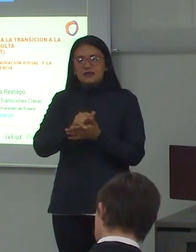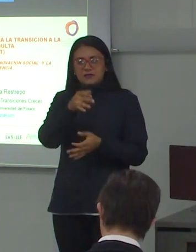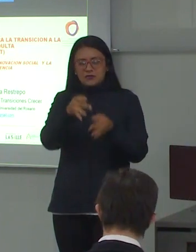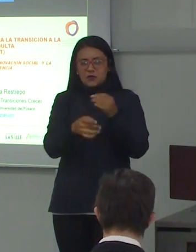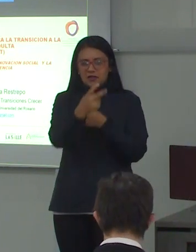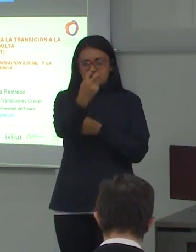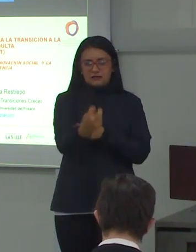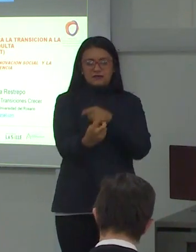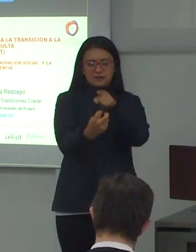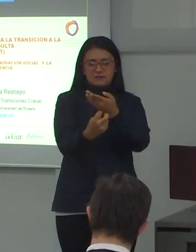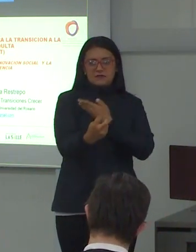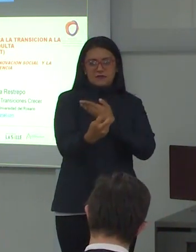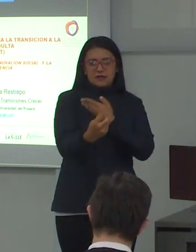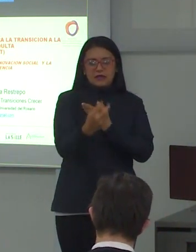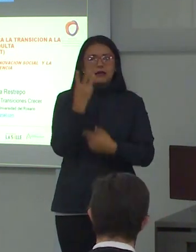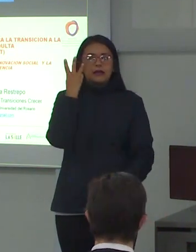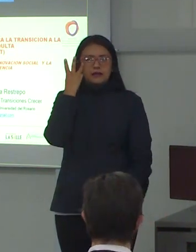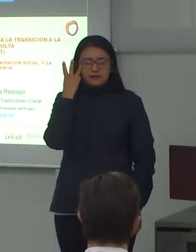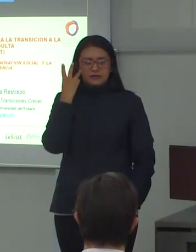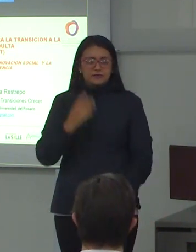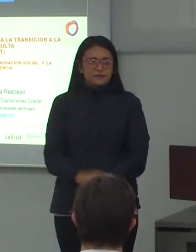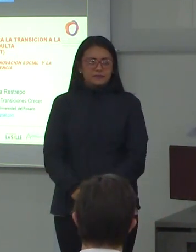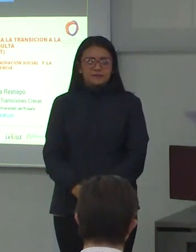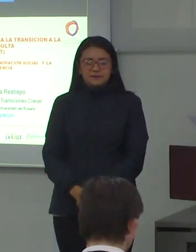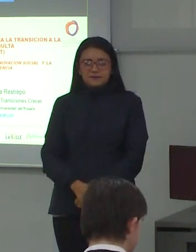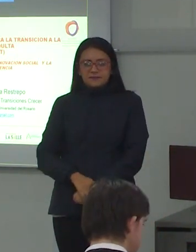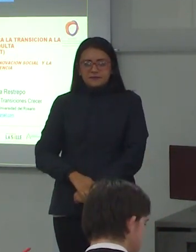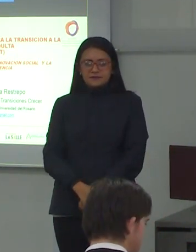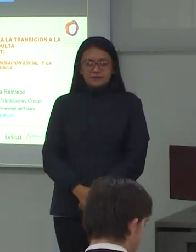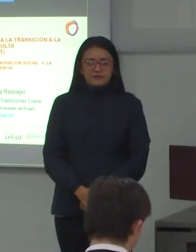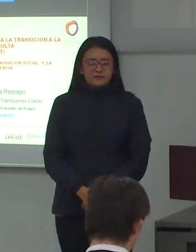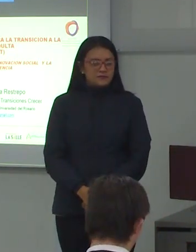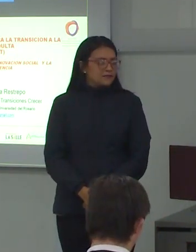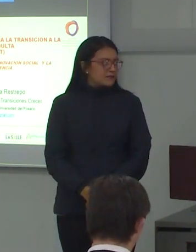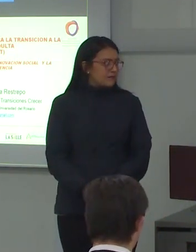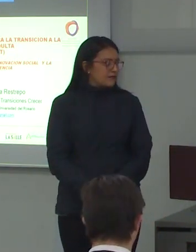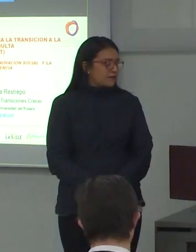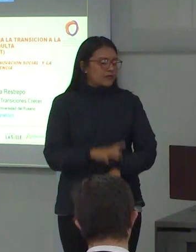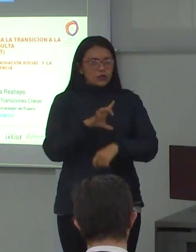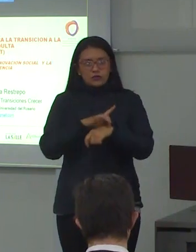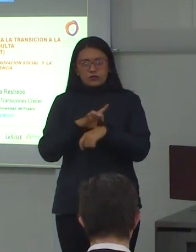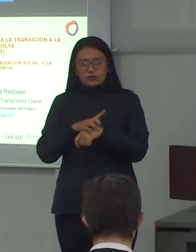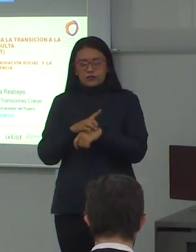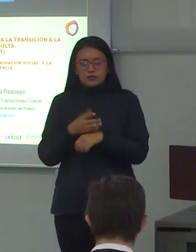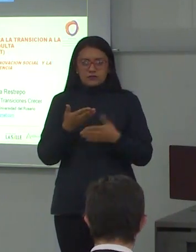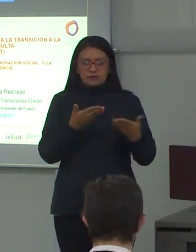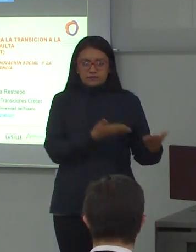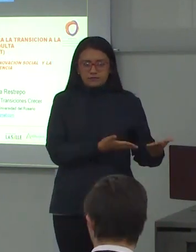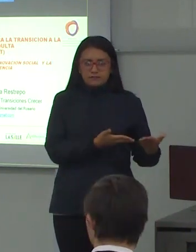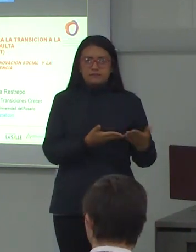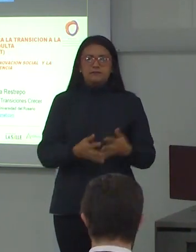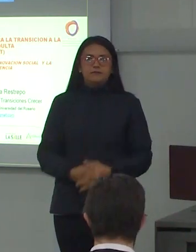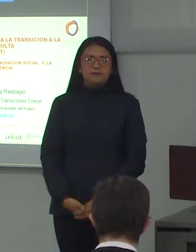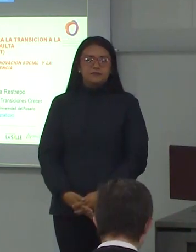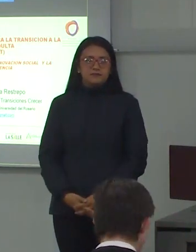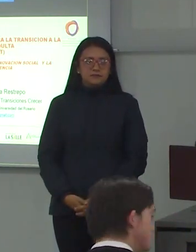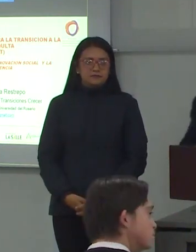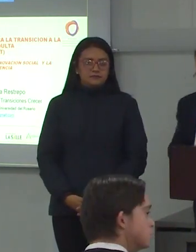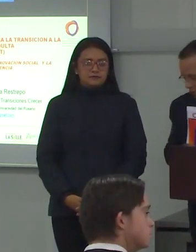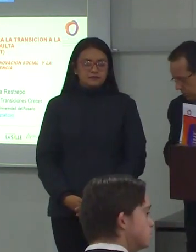aquí permanente, con síndrome de Down. Muy bien, doctora Inés Elvira, tiene usted el escenario.